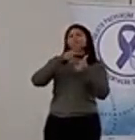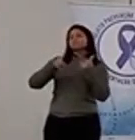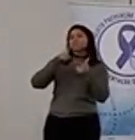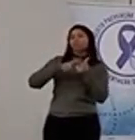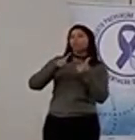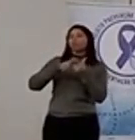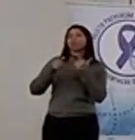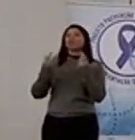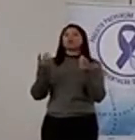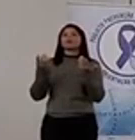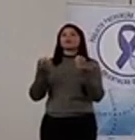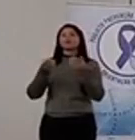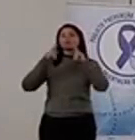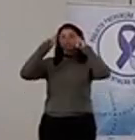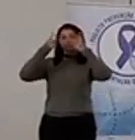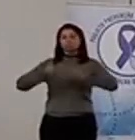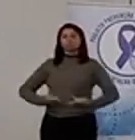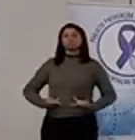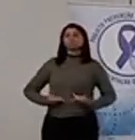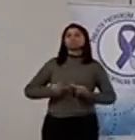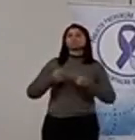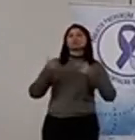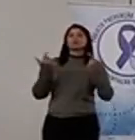geralmente decorrente de alguma ação